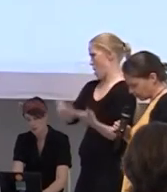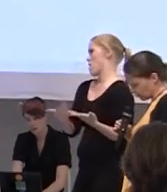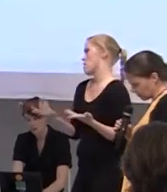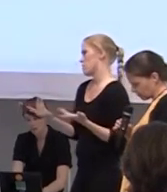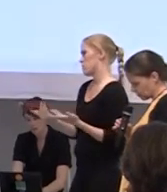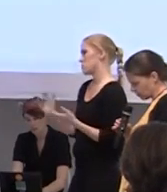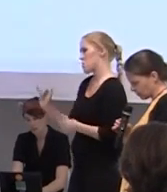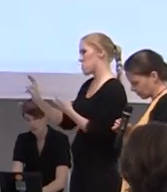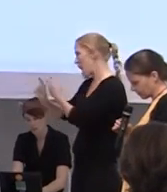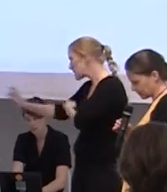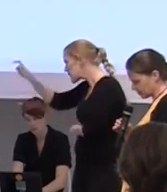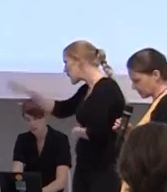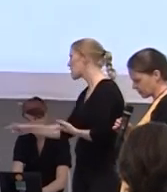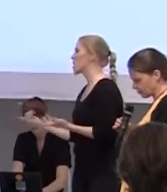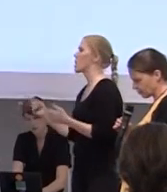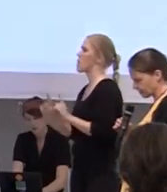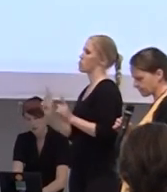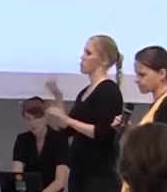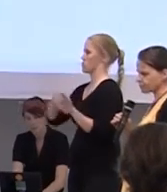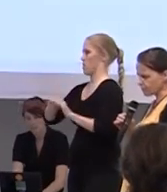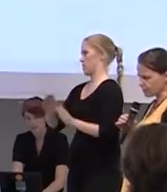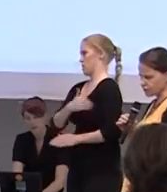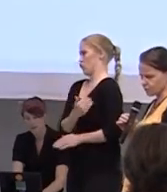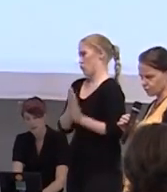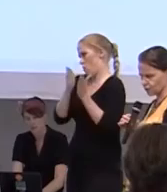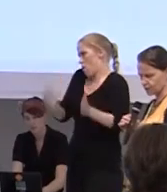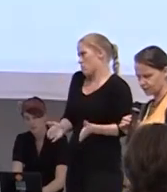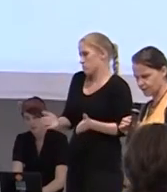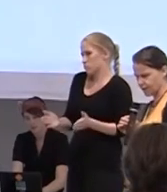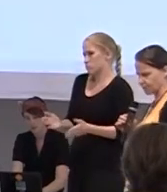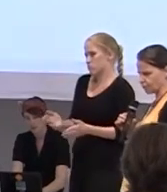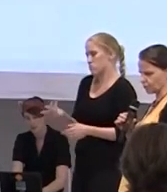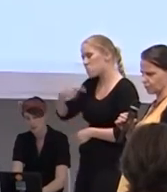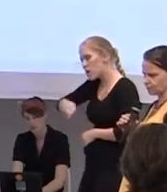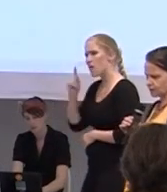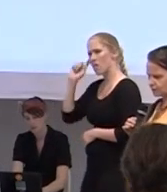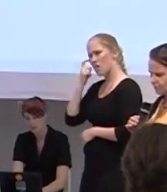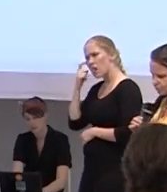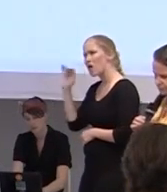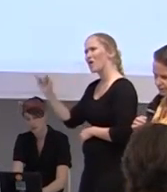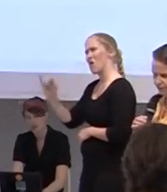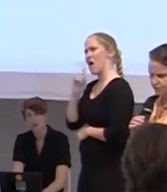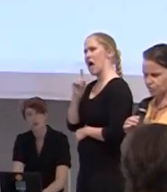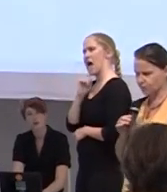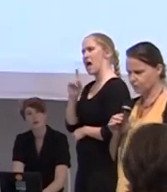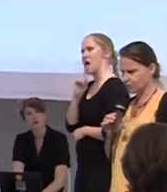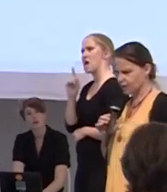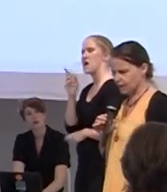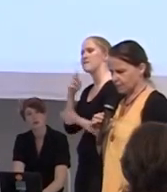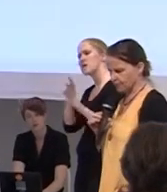anebo někdo, kdo je přímo zaměstnancem školy. Když jsme zkoušeli zjistit, kdo by to tak třeba mohl být, tak